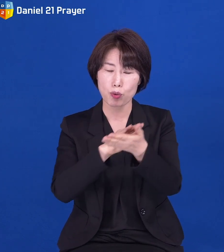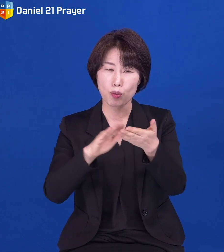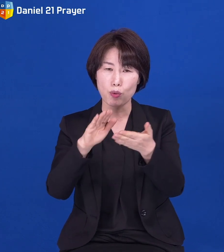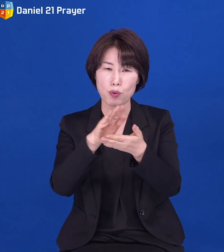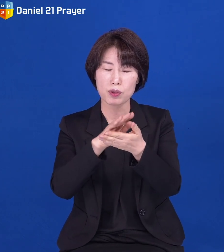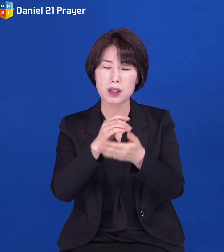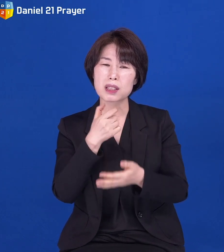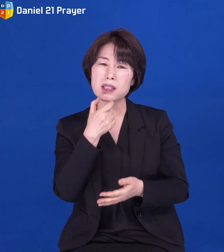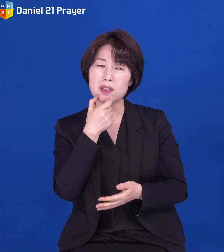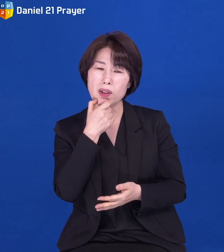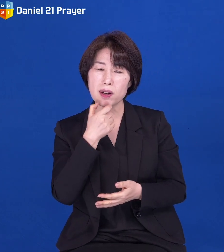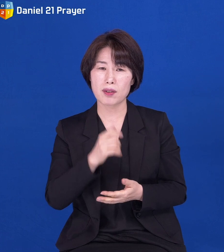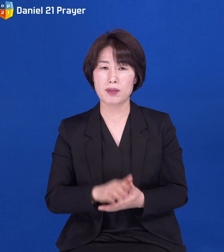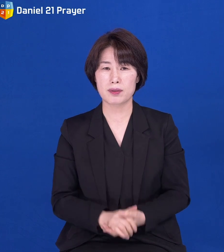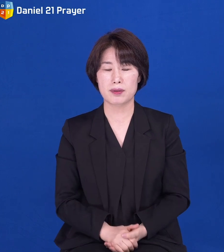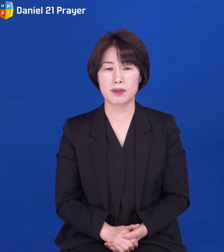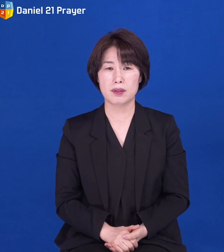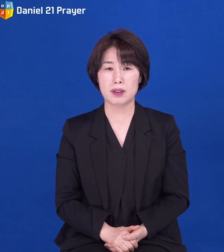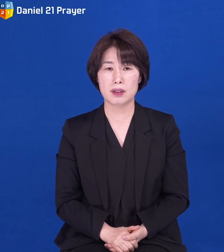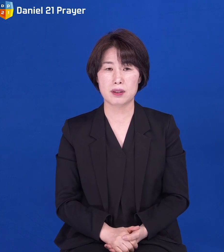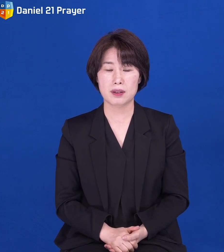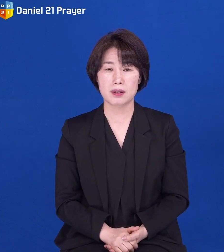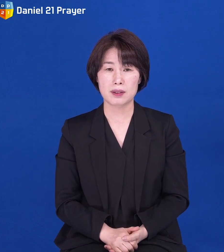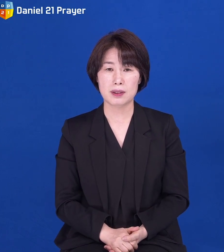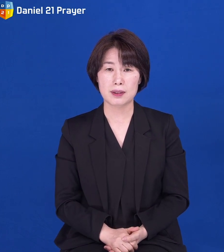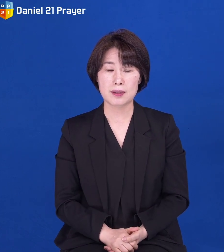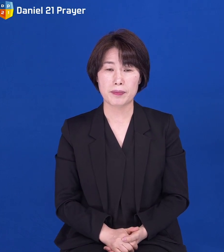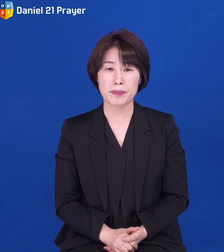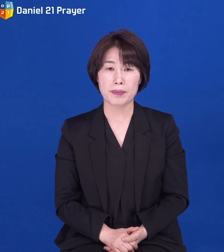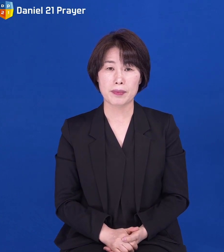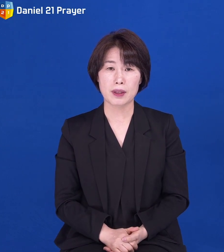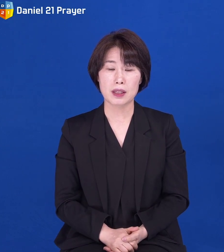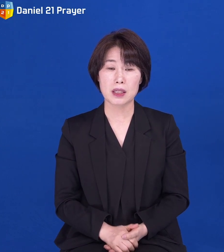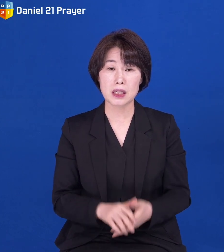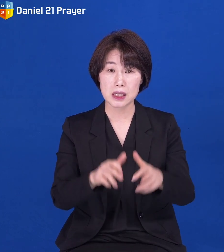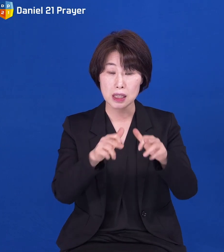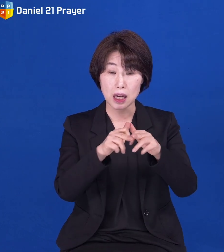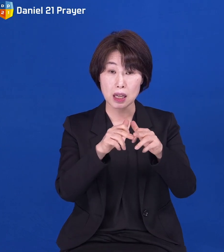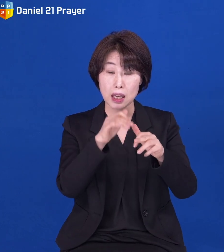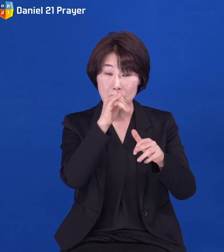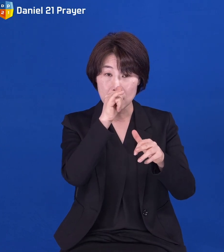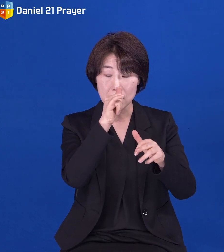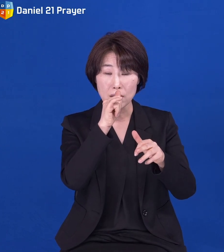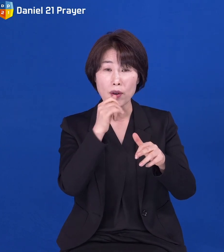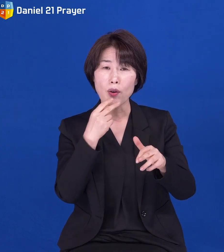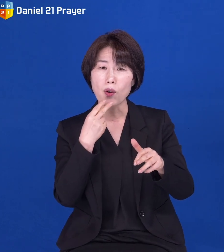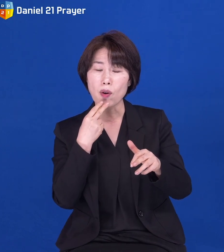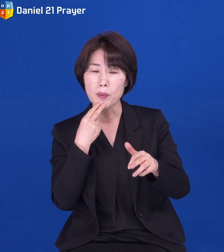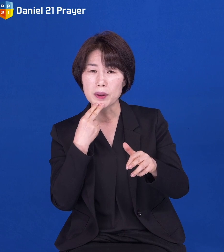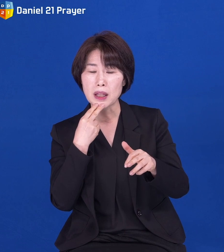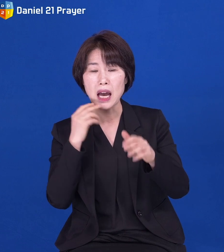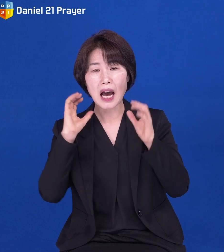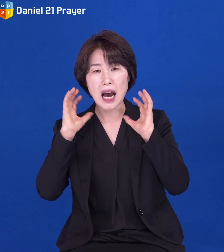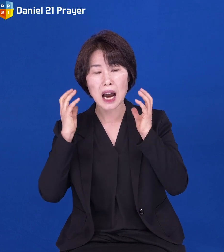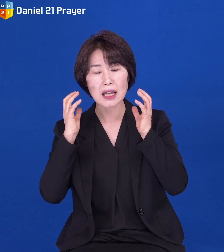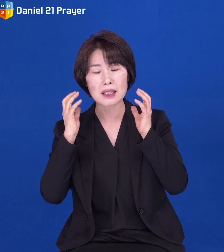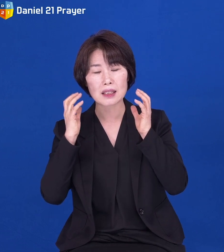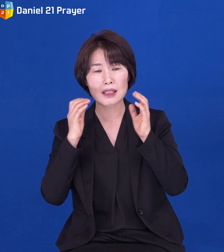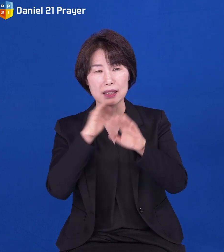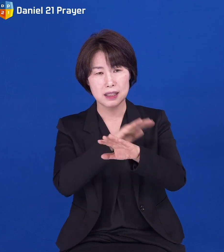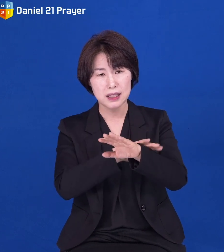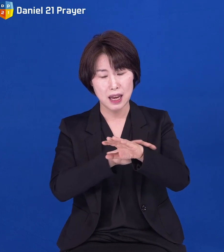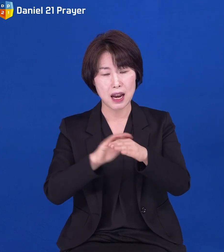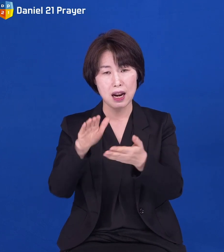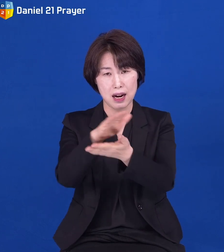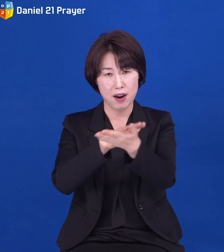흉내낸다고 해서 그냥 그때 잠깐 흉내내는 것 뿐이지 그 이후에 습관이 되거나 그러지 않아요. 그게 틱이 되고 막 이런다고 막 그렇게 얘기하시면서 저한테